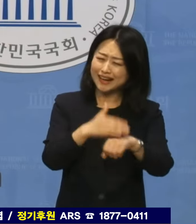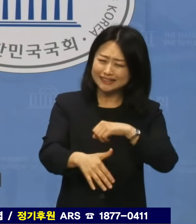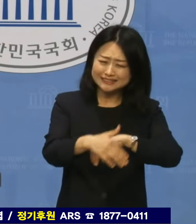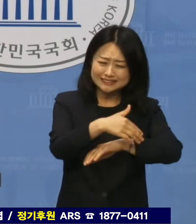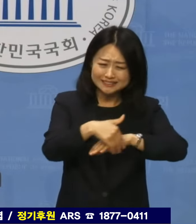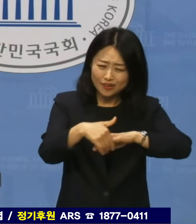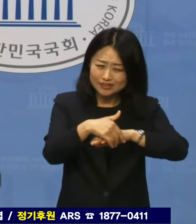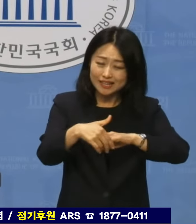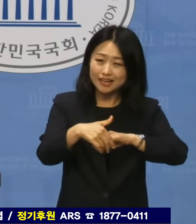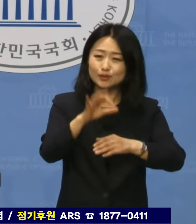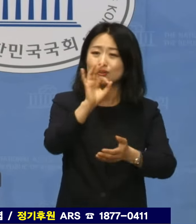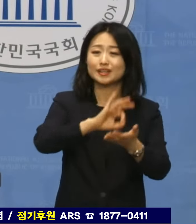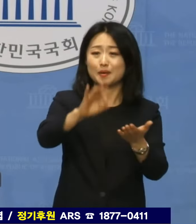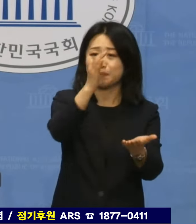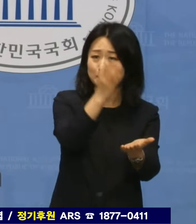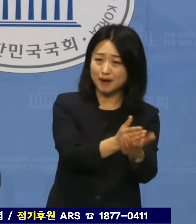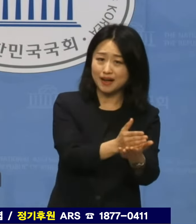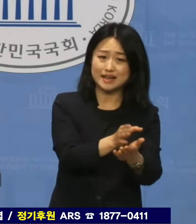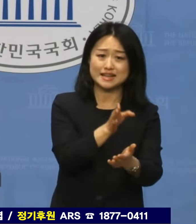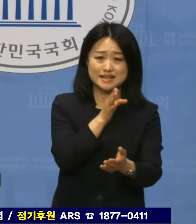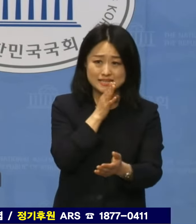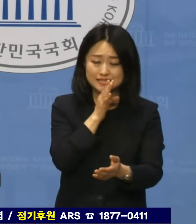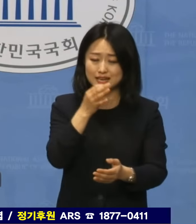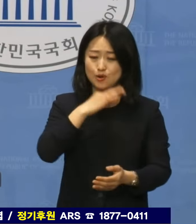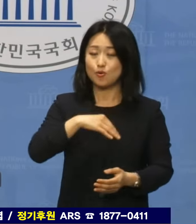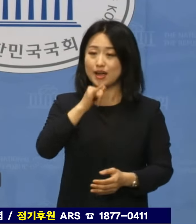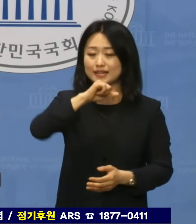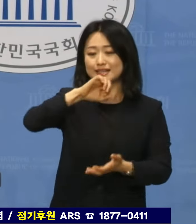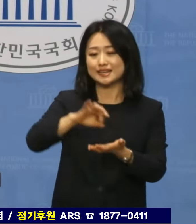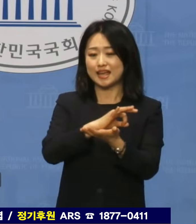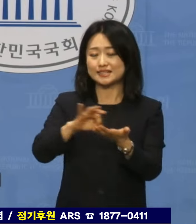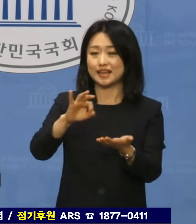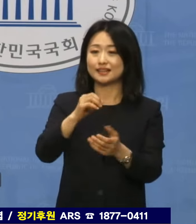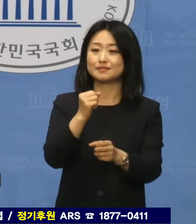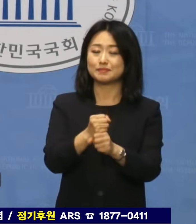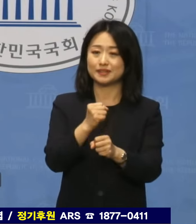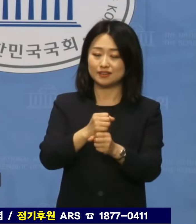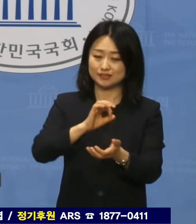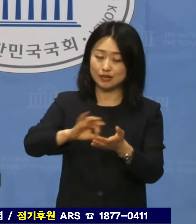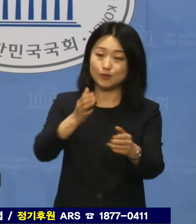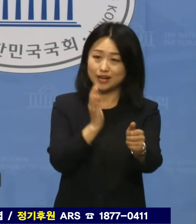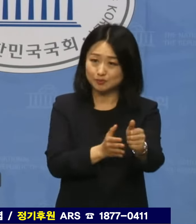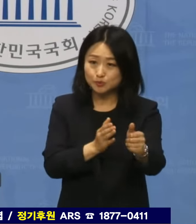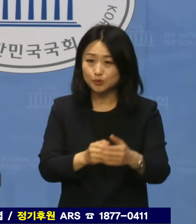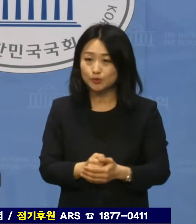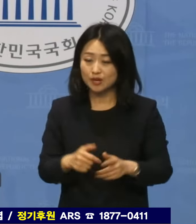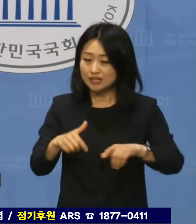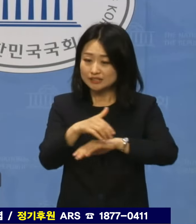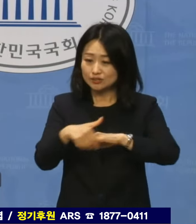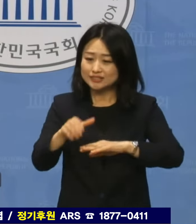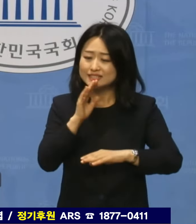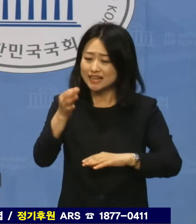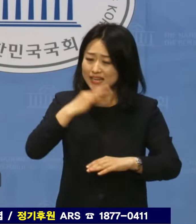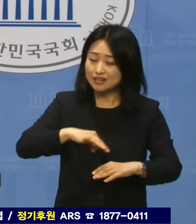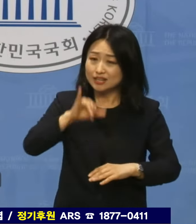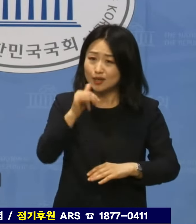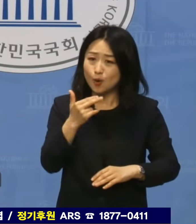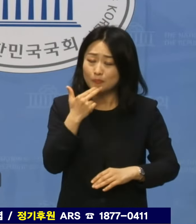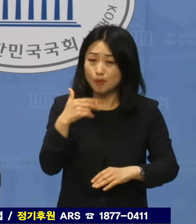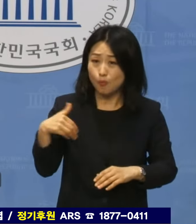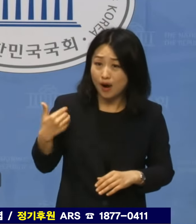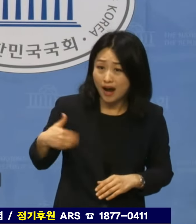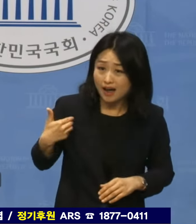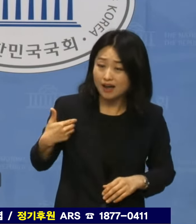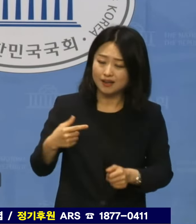마십시오. 실효성 있는 정책을 만들어 예산을 쓰길 바랍니다. 어떤 정책이 실효성이 있는지